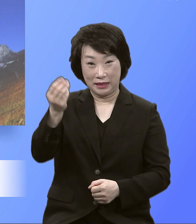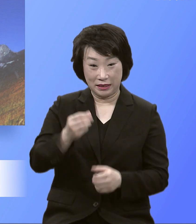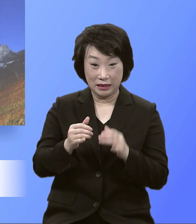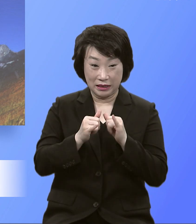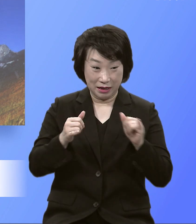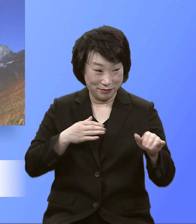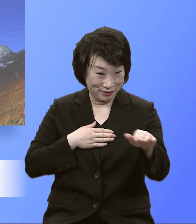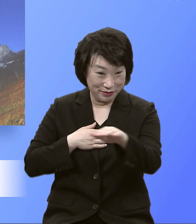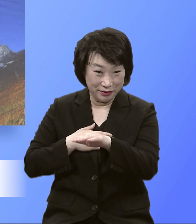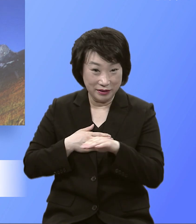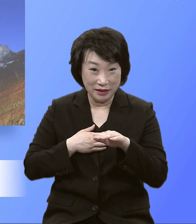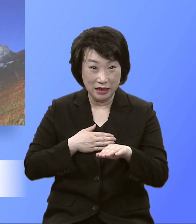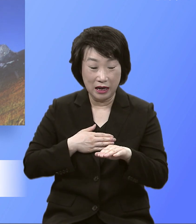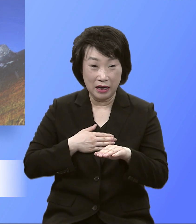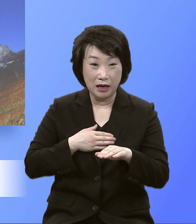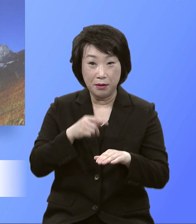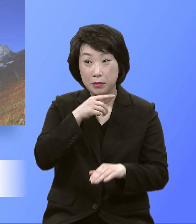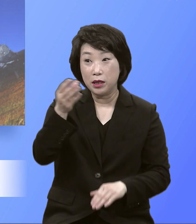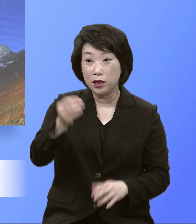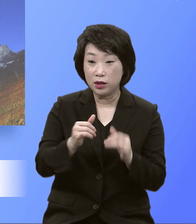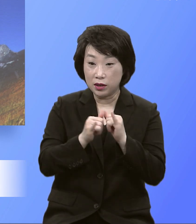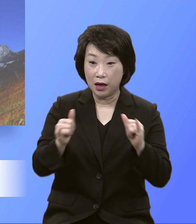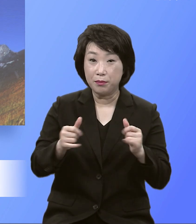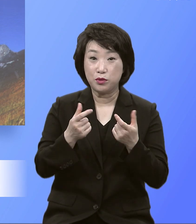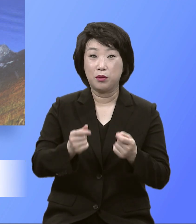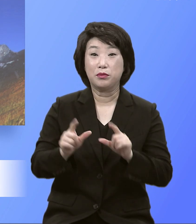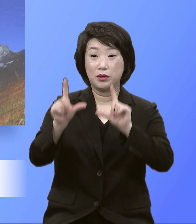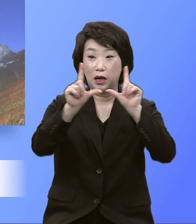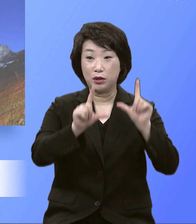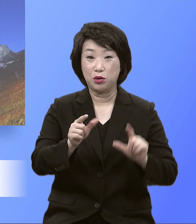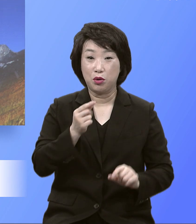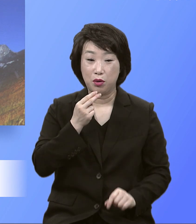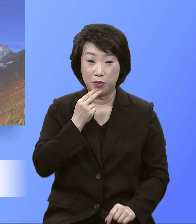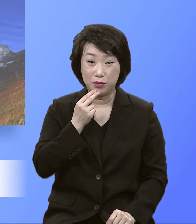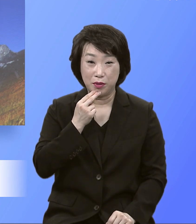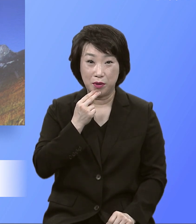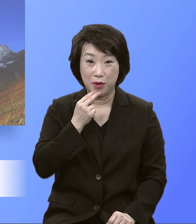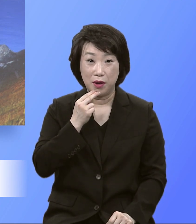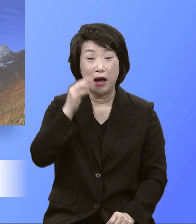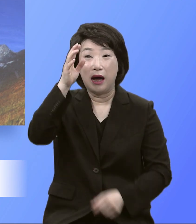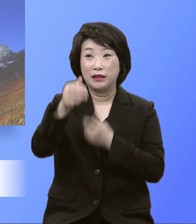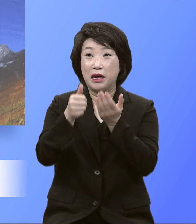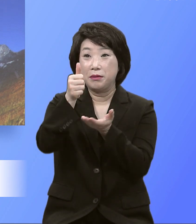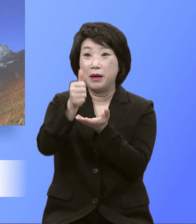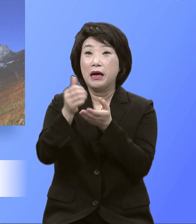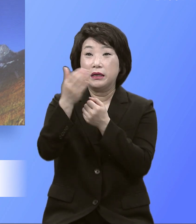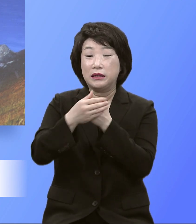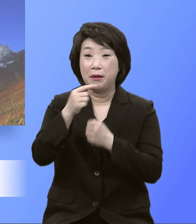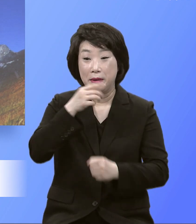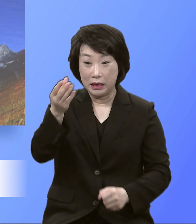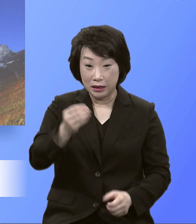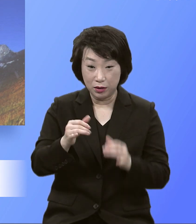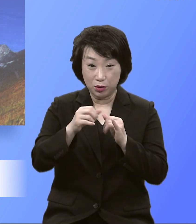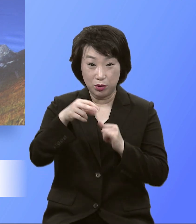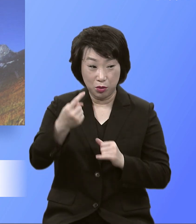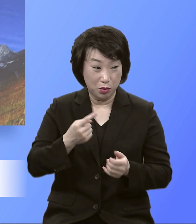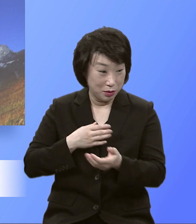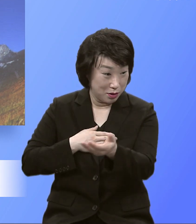져도 빚진 죄인처럼 안 살고, 하나님의 은혜의 빚을